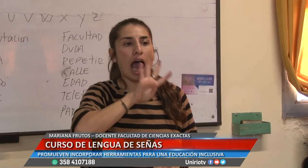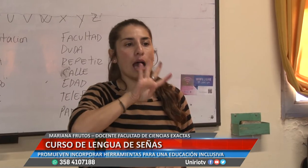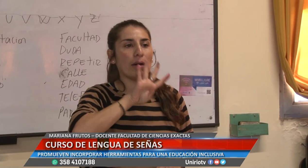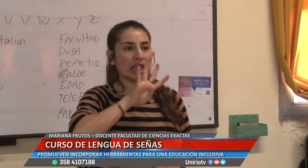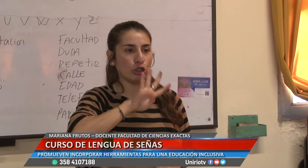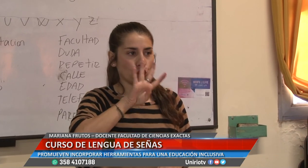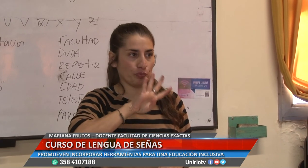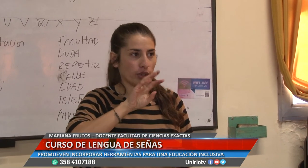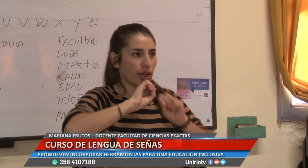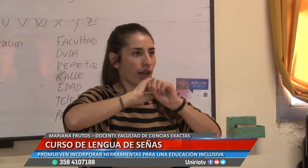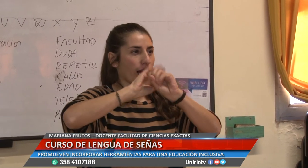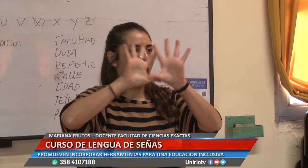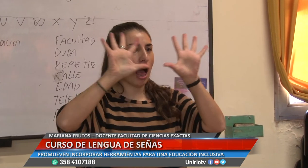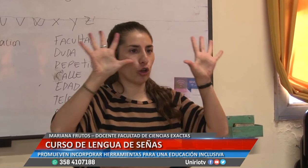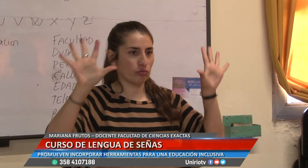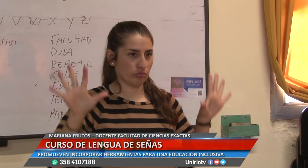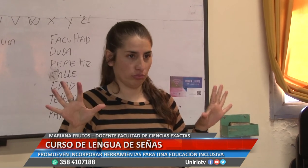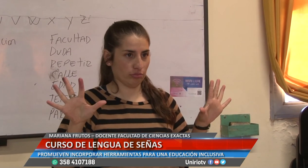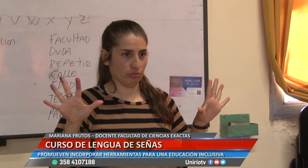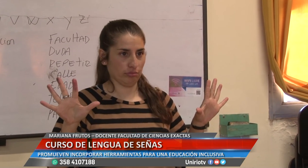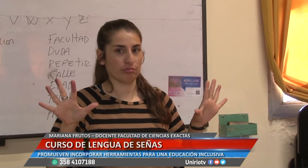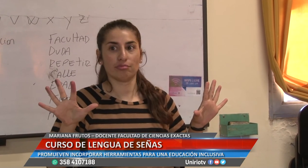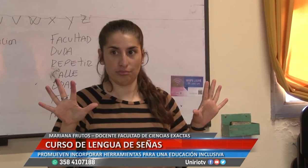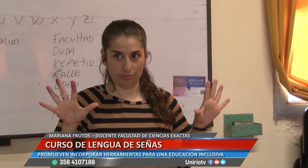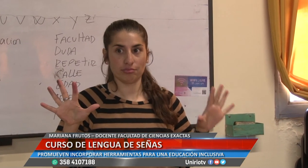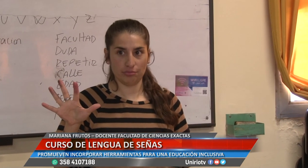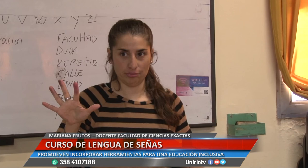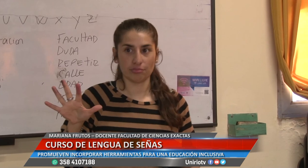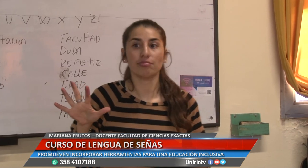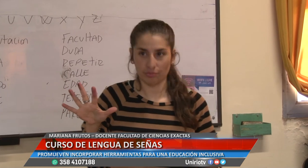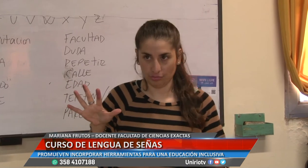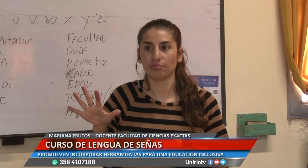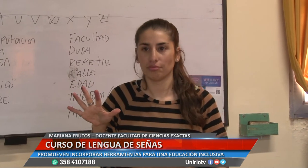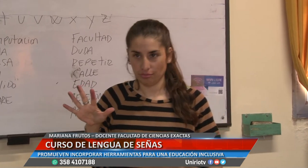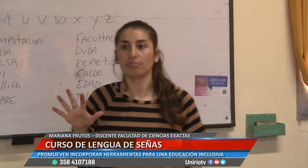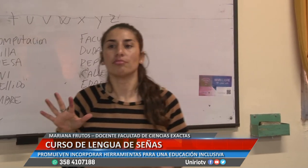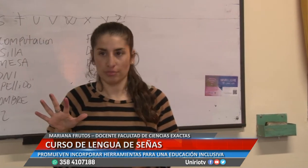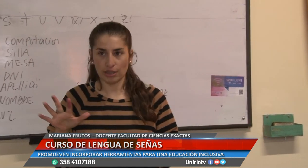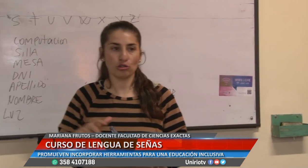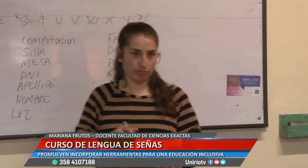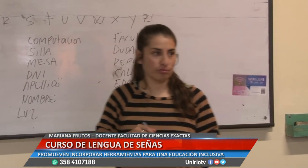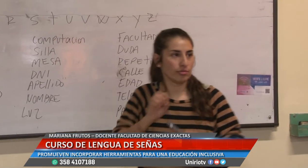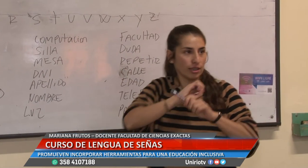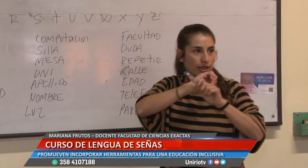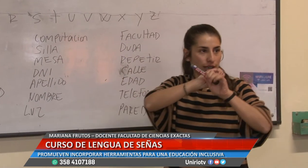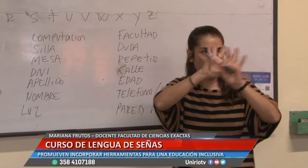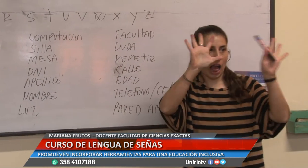realizamos correctamente las señas o no. Lo mismo se tiene una lista de espera y esto va a llevar a que se hagan otros